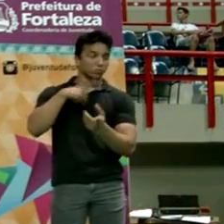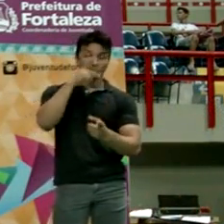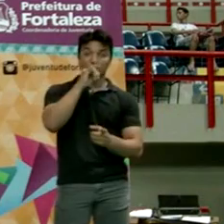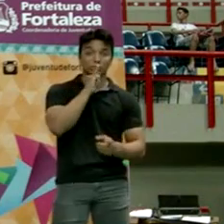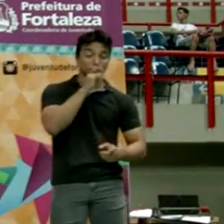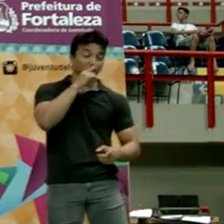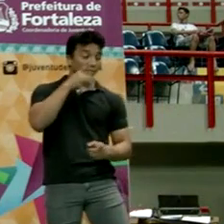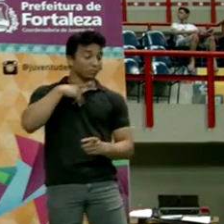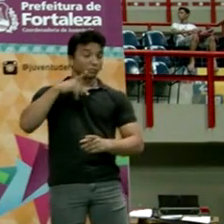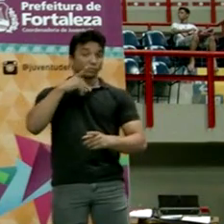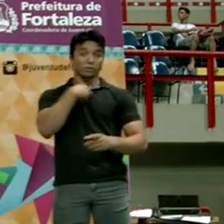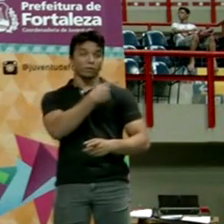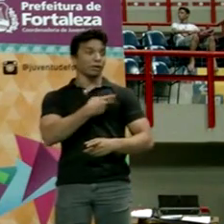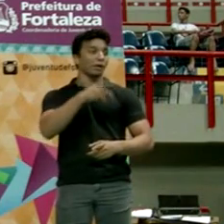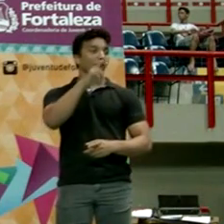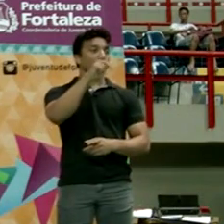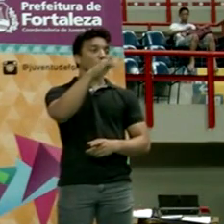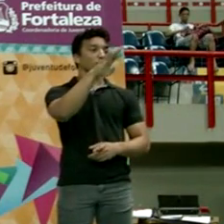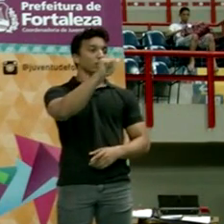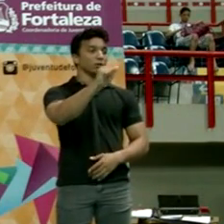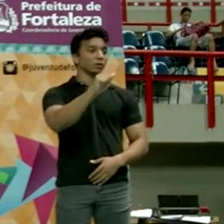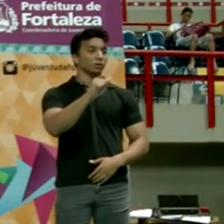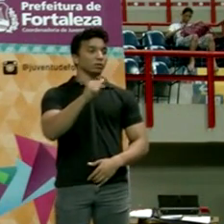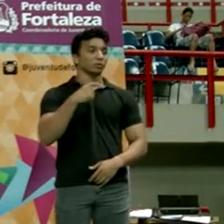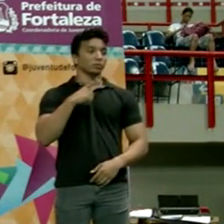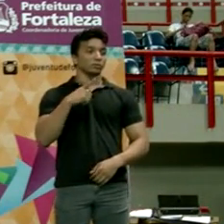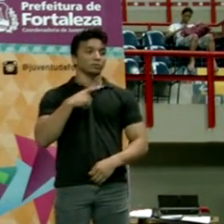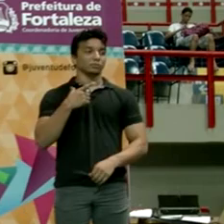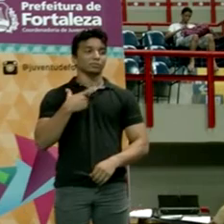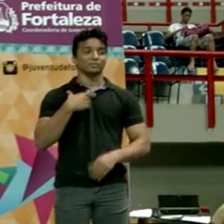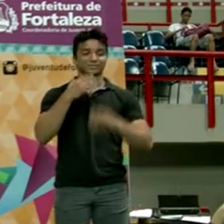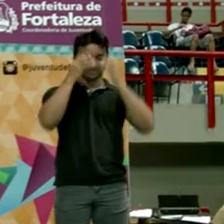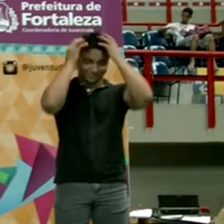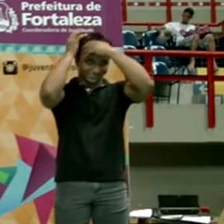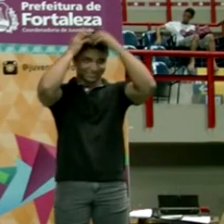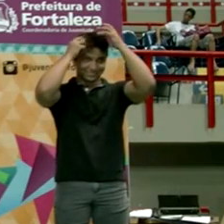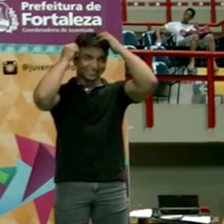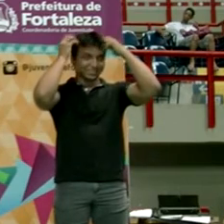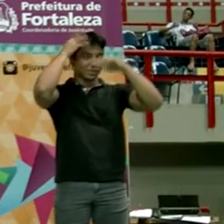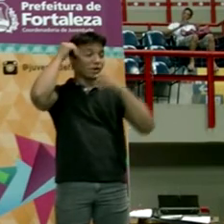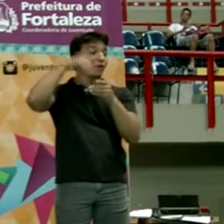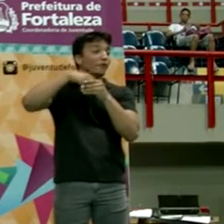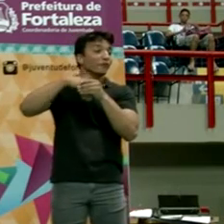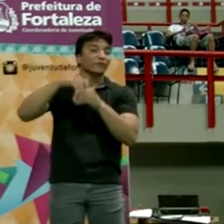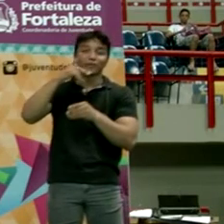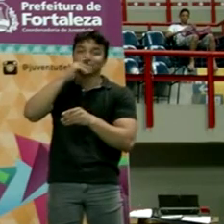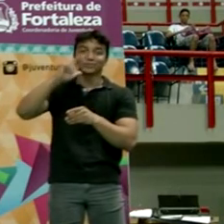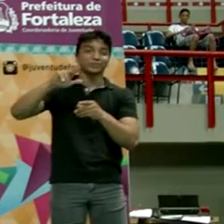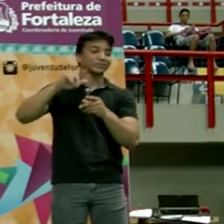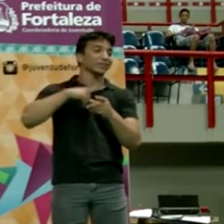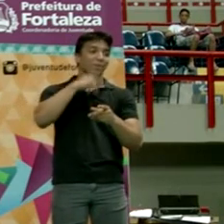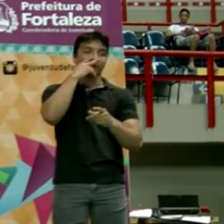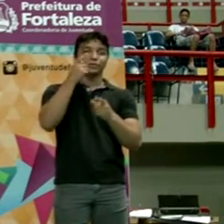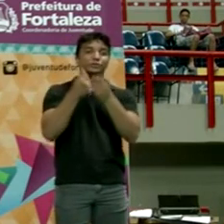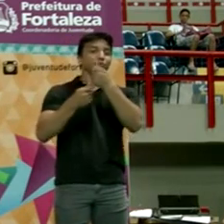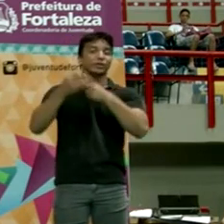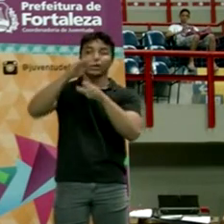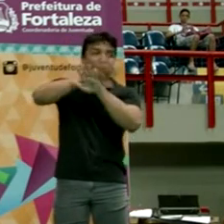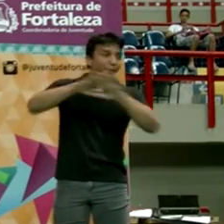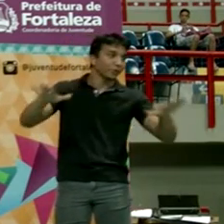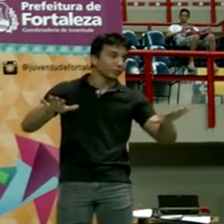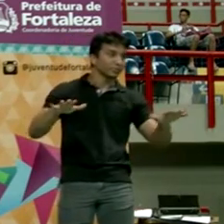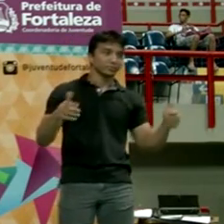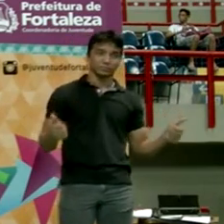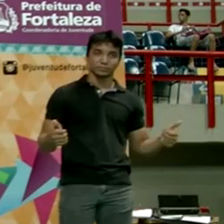que com a proclamação da República, acabou o voto censitário, né? Aquele voto que dependia da condição econômica,